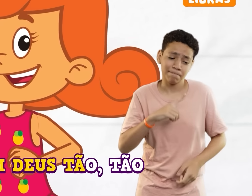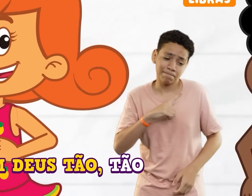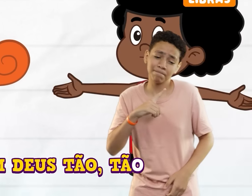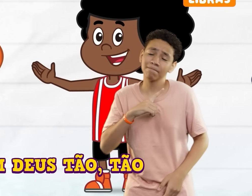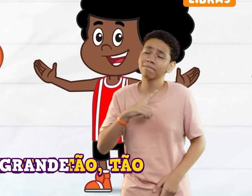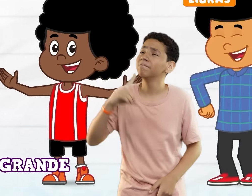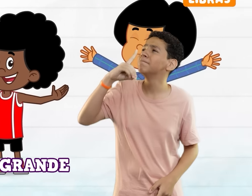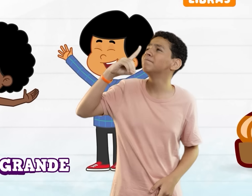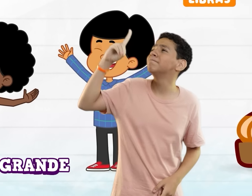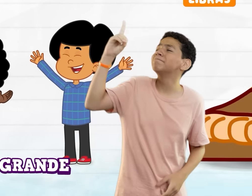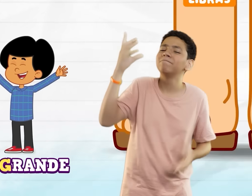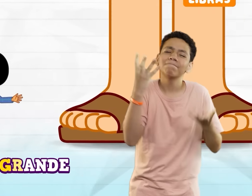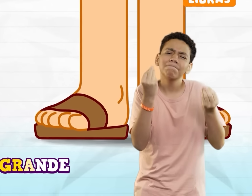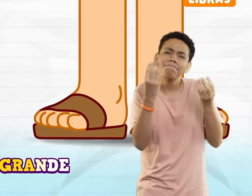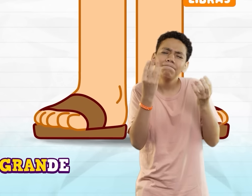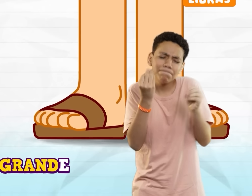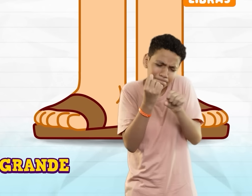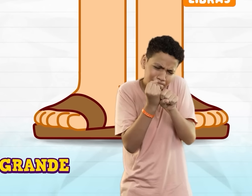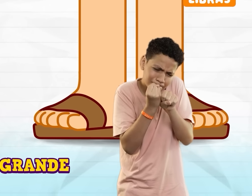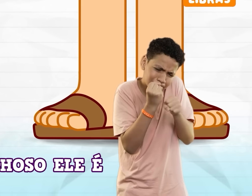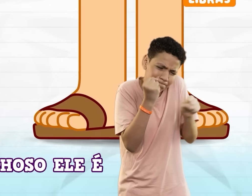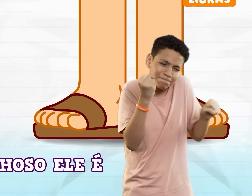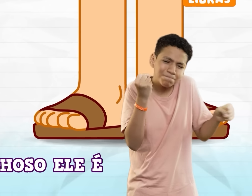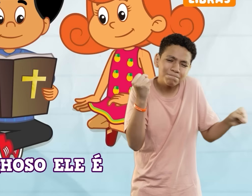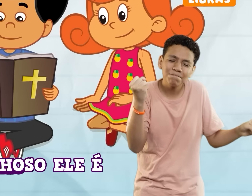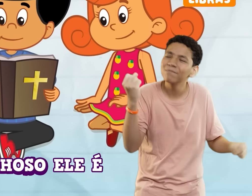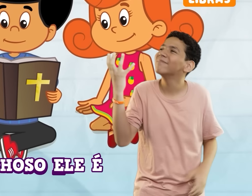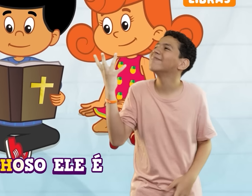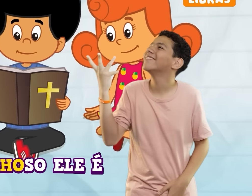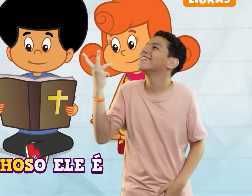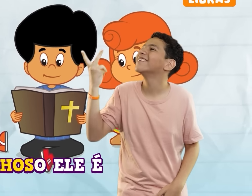Eu tenho um Deus tão, tão, tão grande.